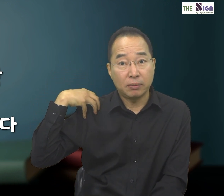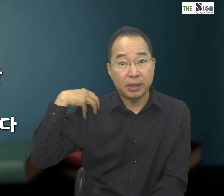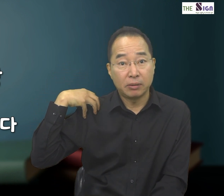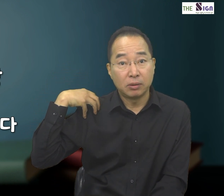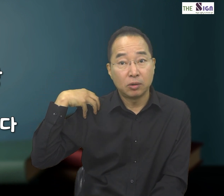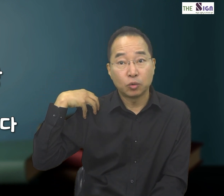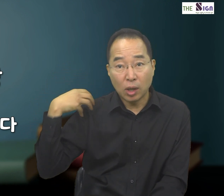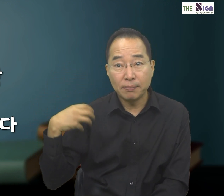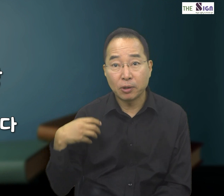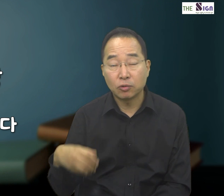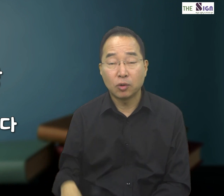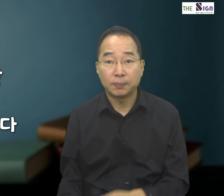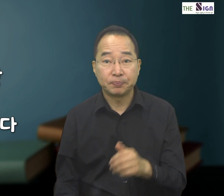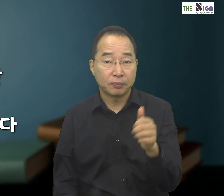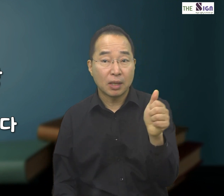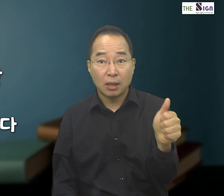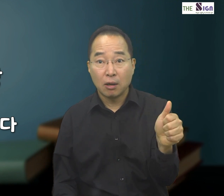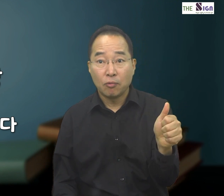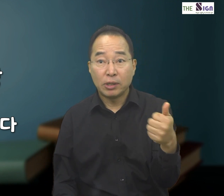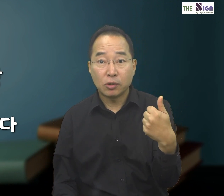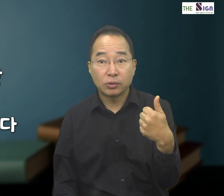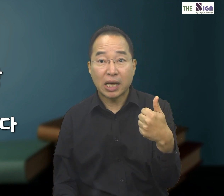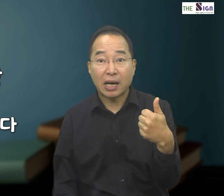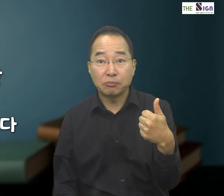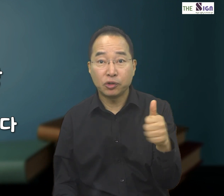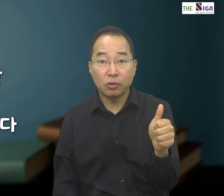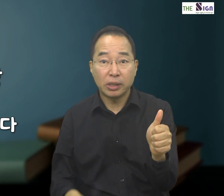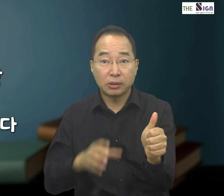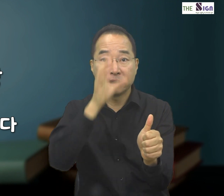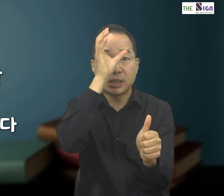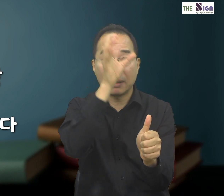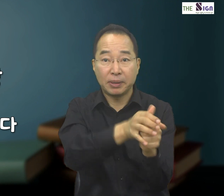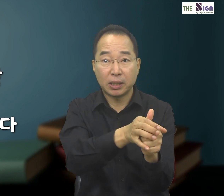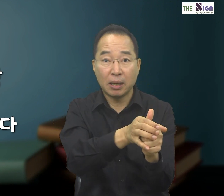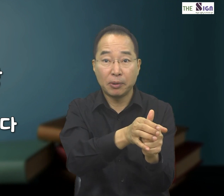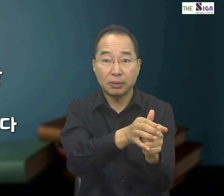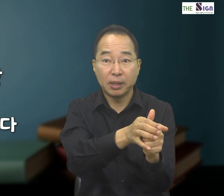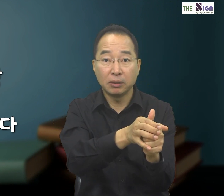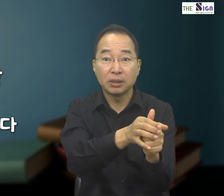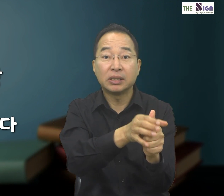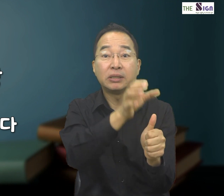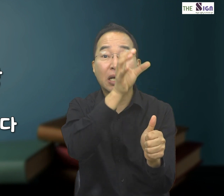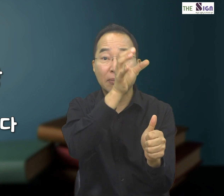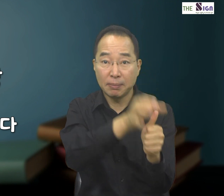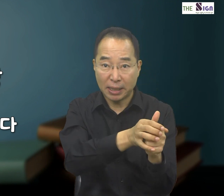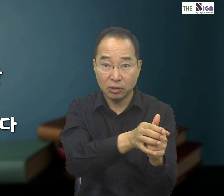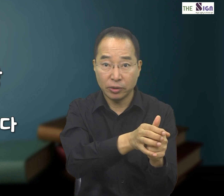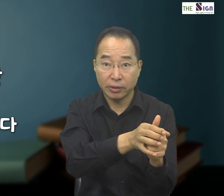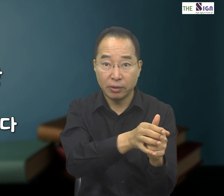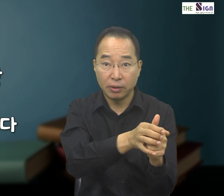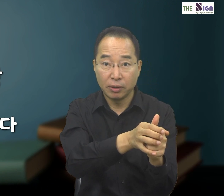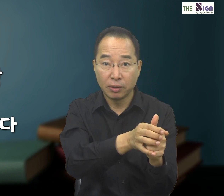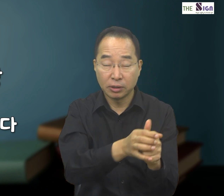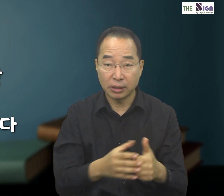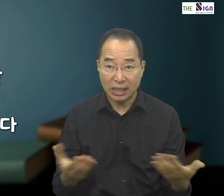개념이에요. 또 한편으로 왼손으로 사람 수용을 해서 그 사람한테 해버리면 그 사람이 맞는 거예요. 그래서